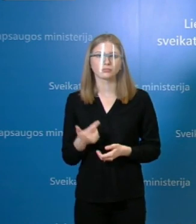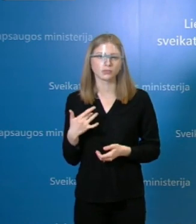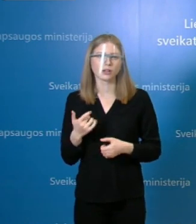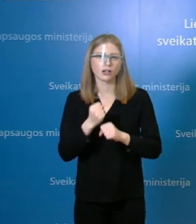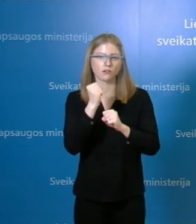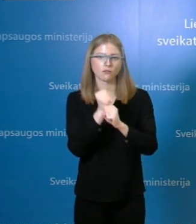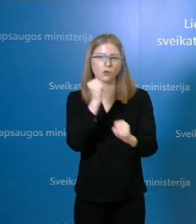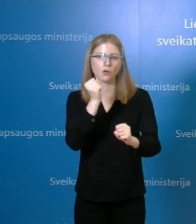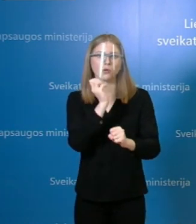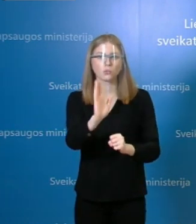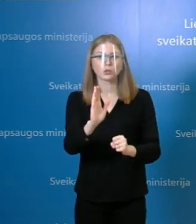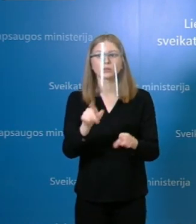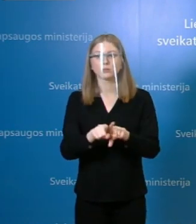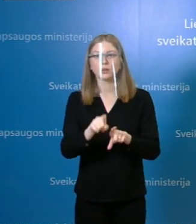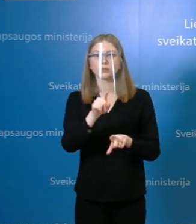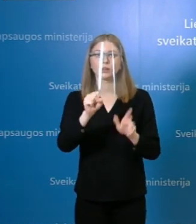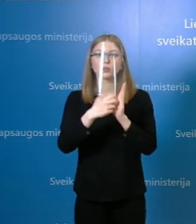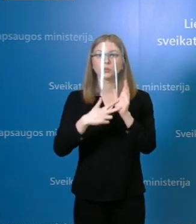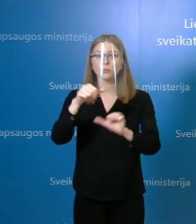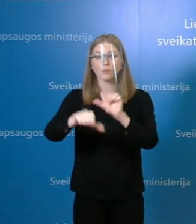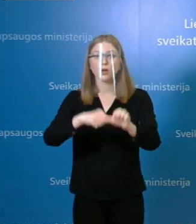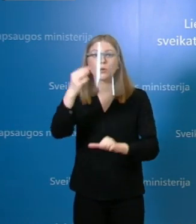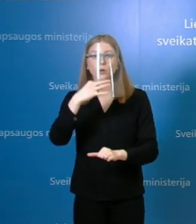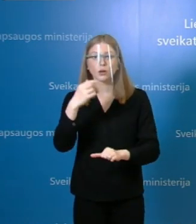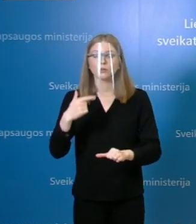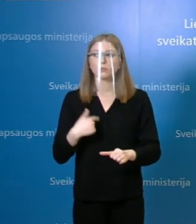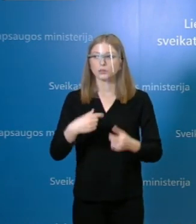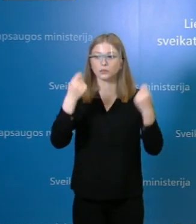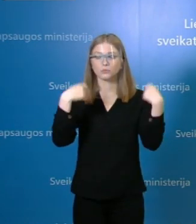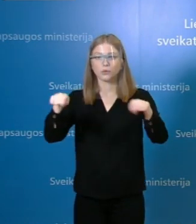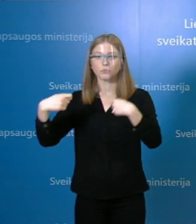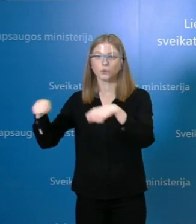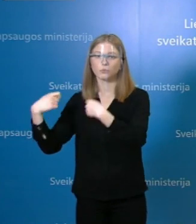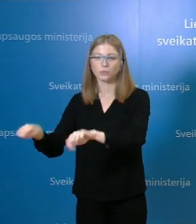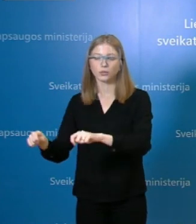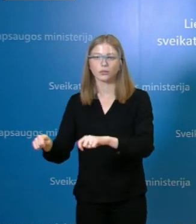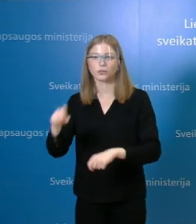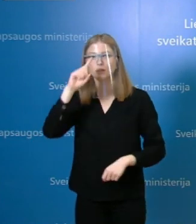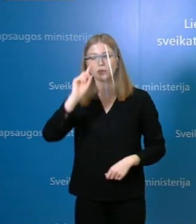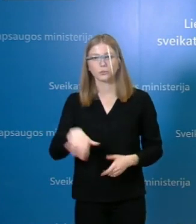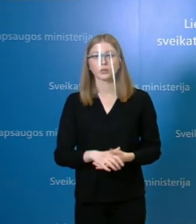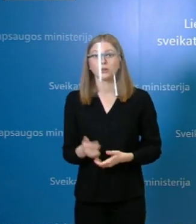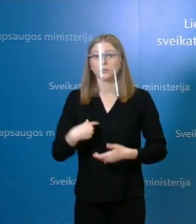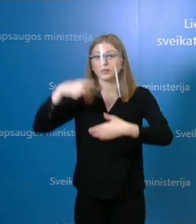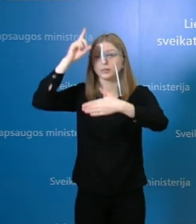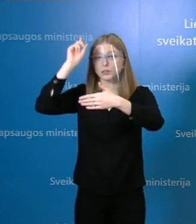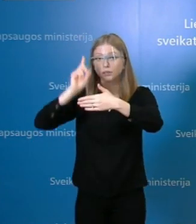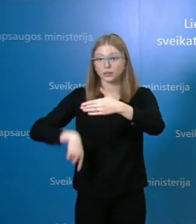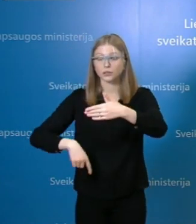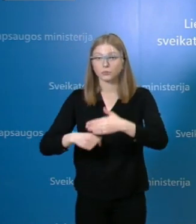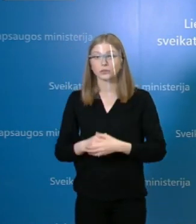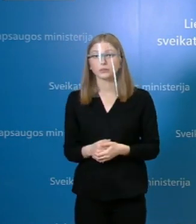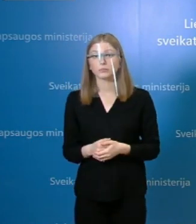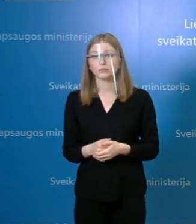jie nebūtų parduodami nepilnamečiam, tai tikėkimės, kad jeigu Seimas priims tuos sprendimus, tai tie